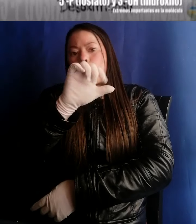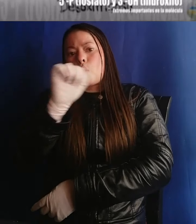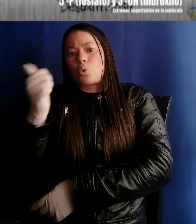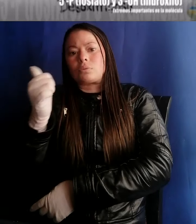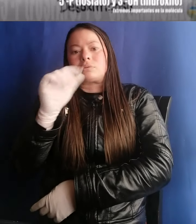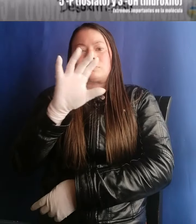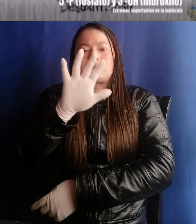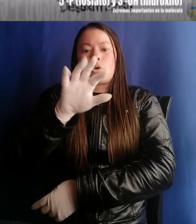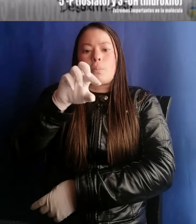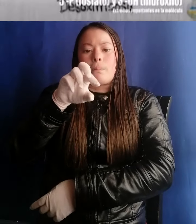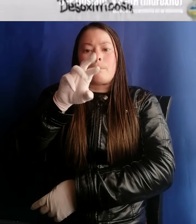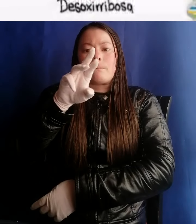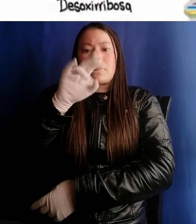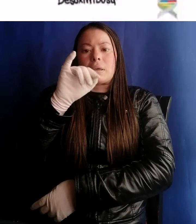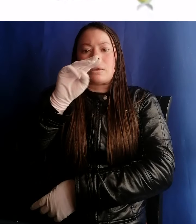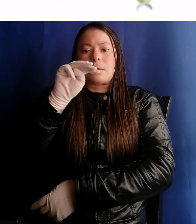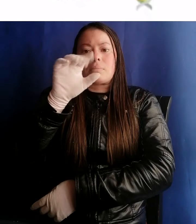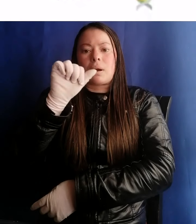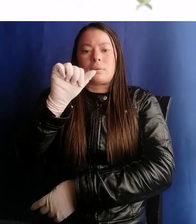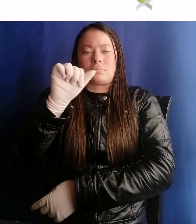3' hidroxilo.